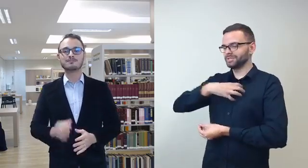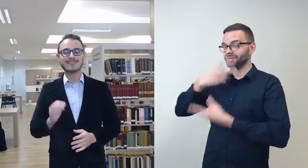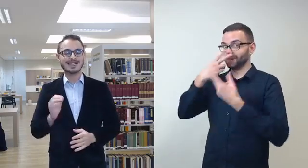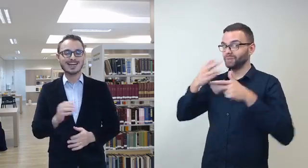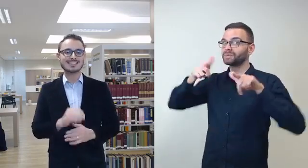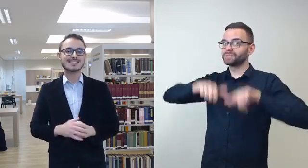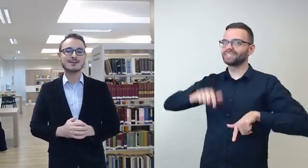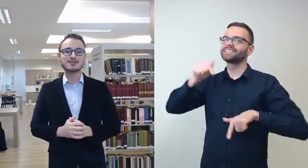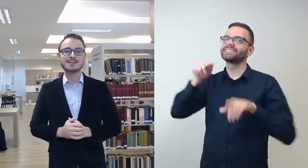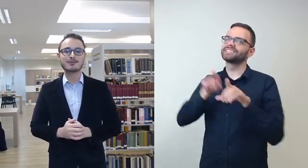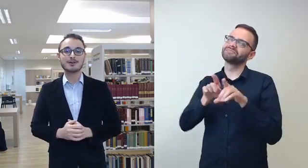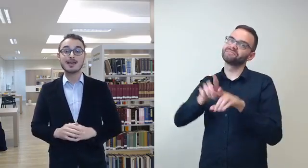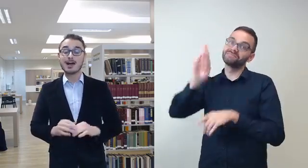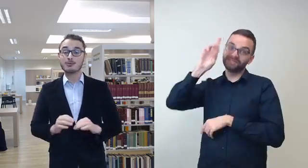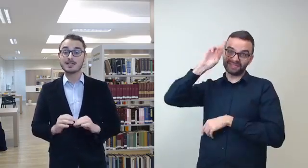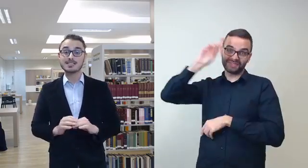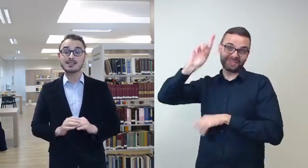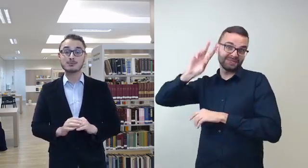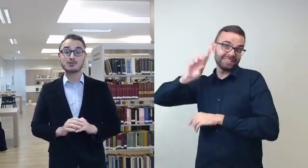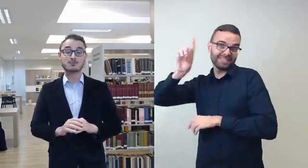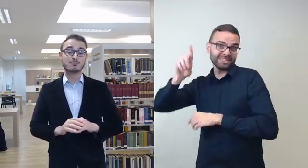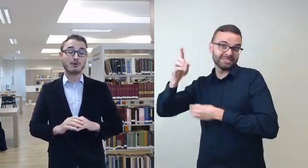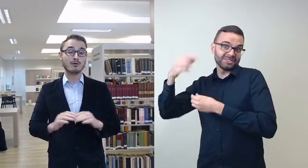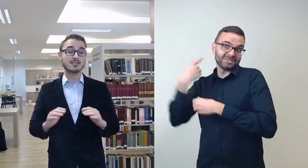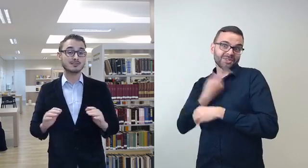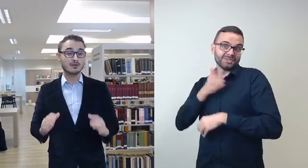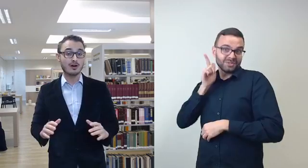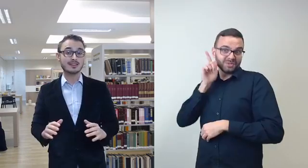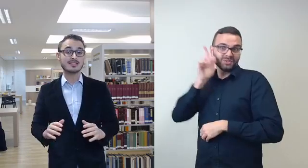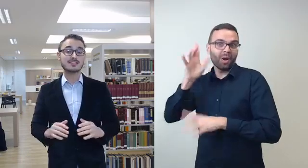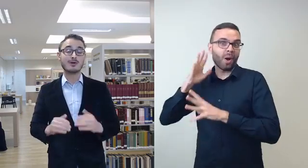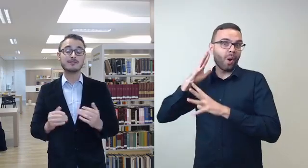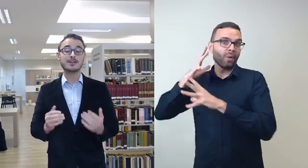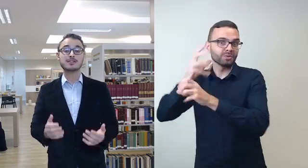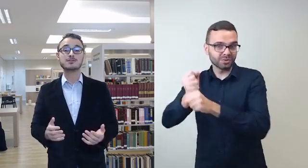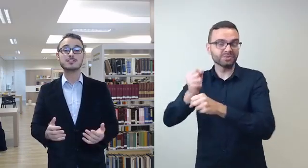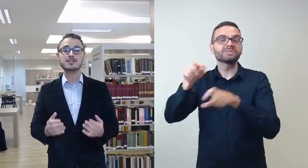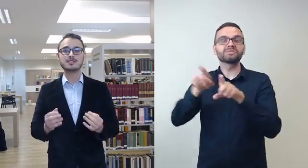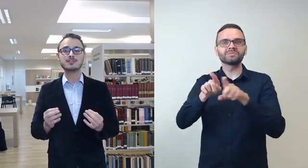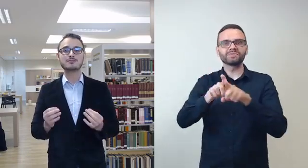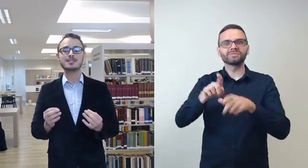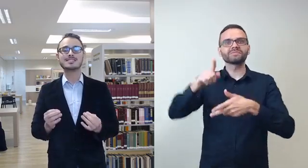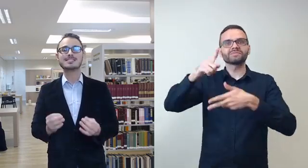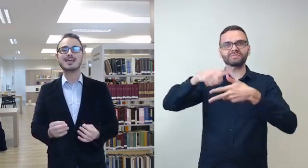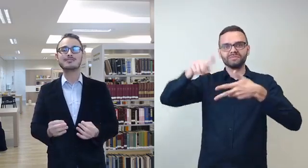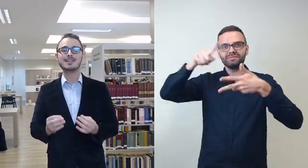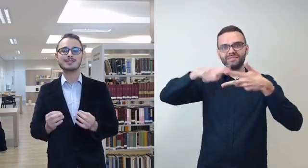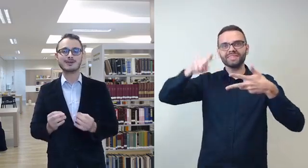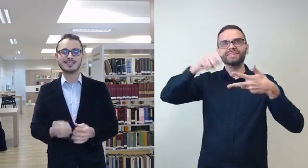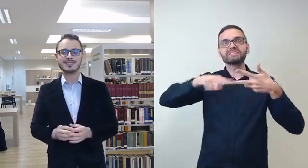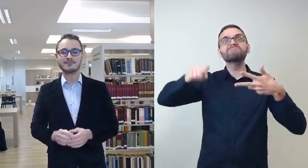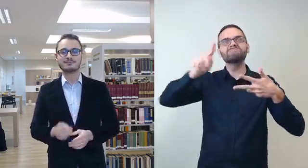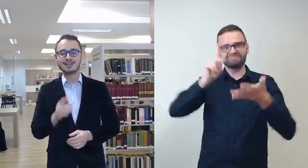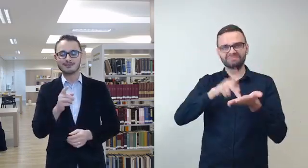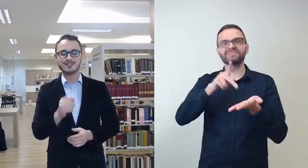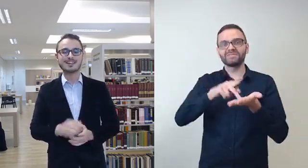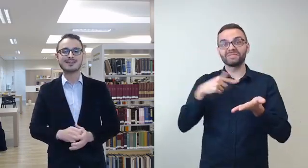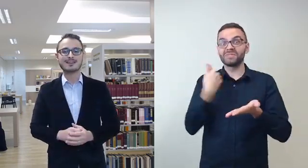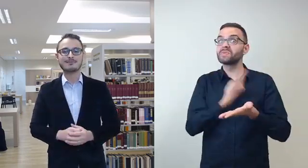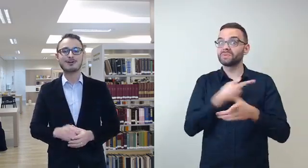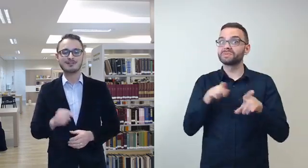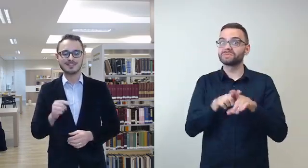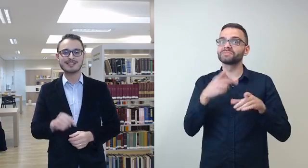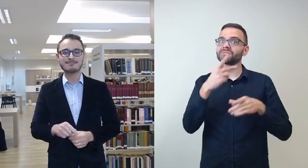instituição. Graças ao Senhor, alcançamos boas notas e qualificações diante do Ministério da Educação.